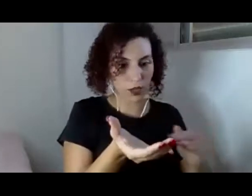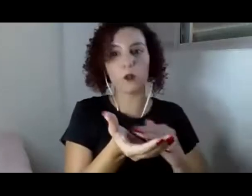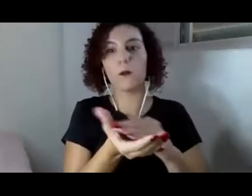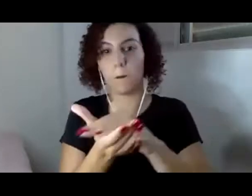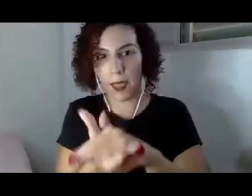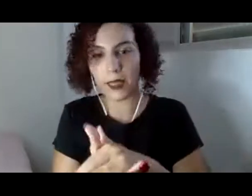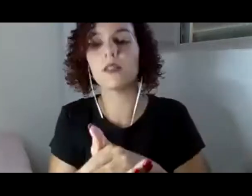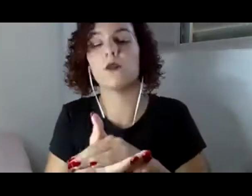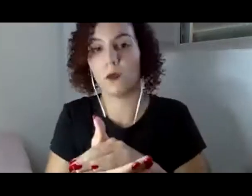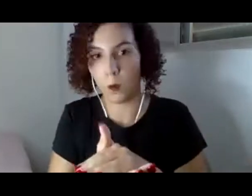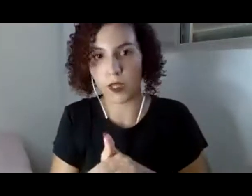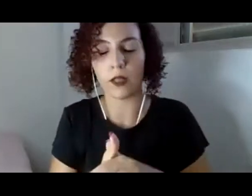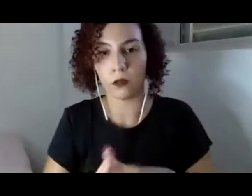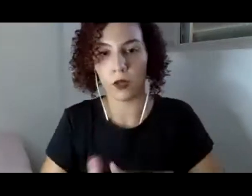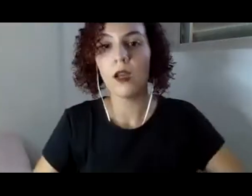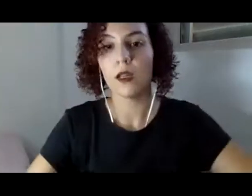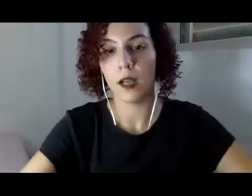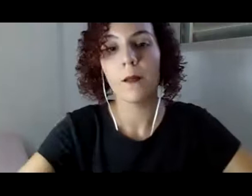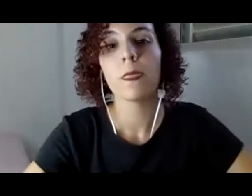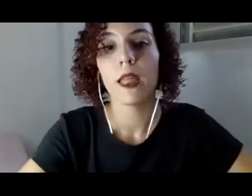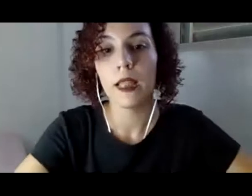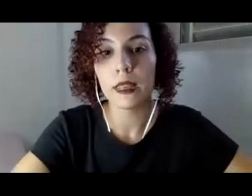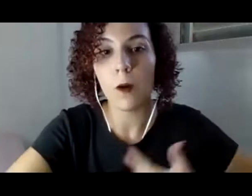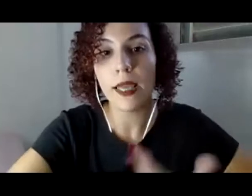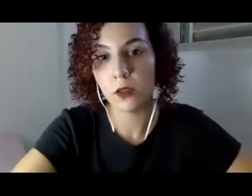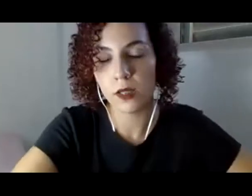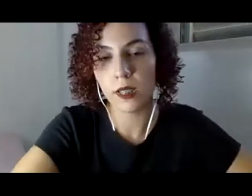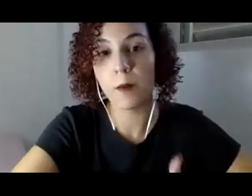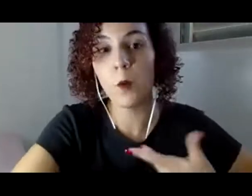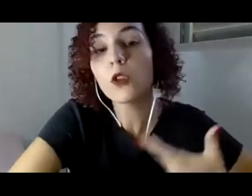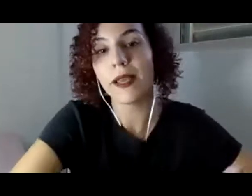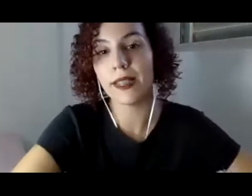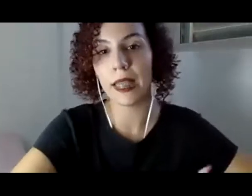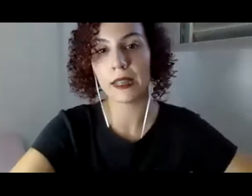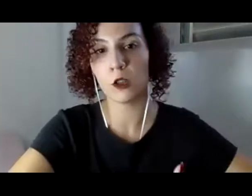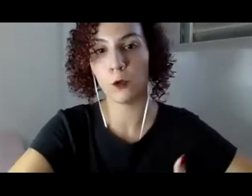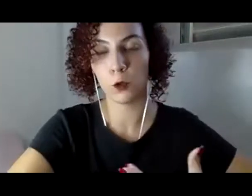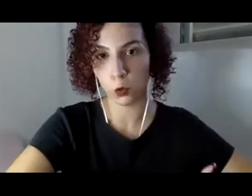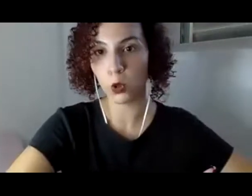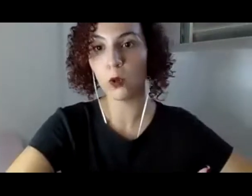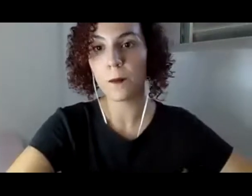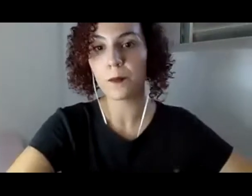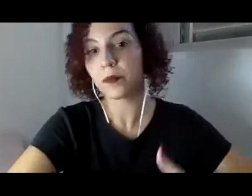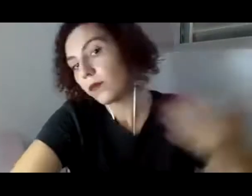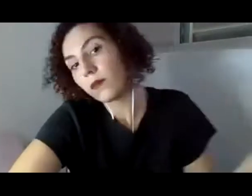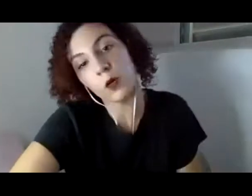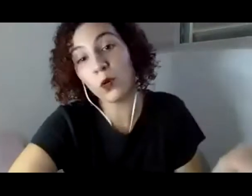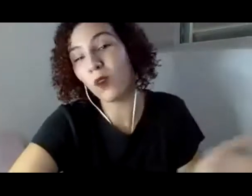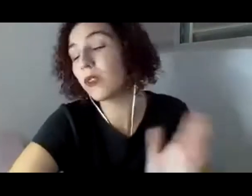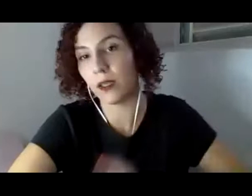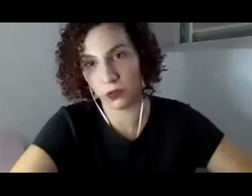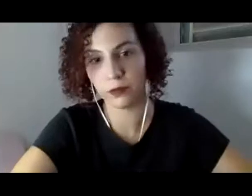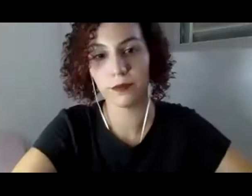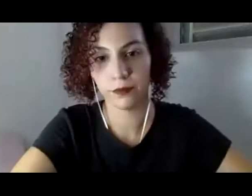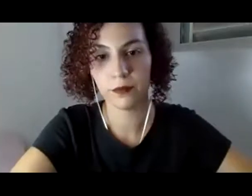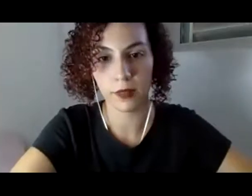estivesse enfiando o meu pé dentro de um calçado, né? Então, é isso, assim, é muito mais interessante para o surdo do que